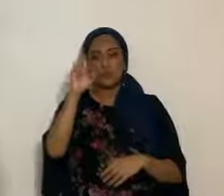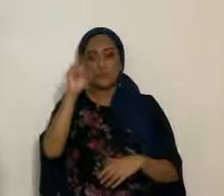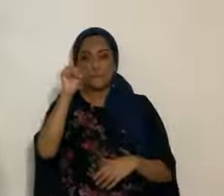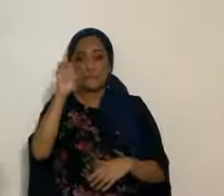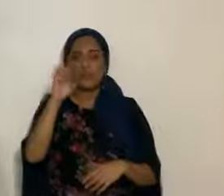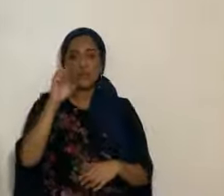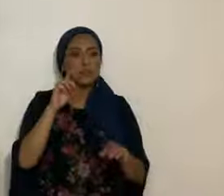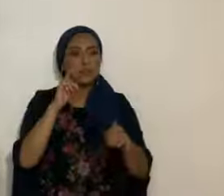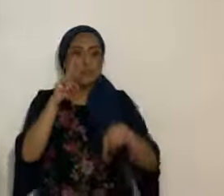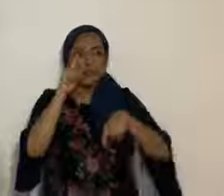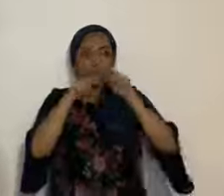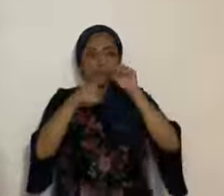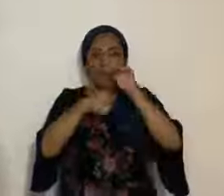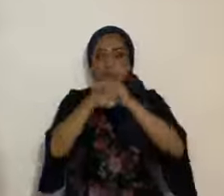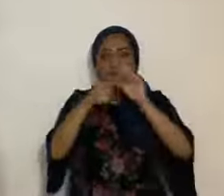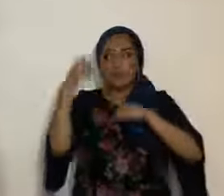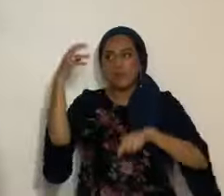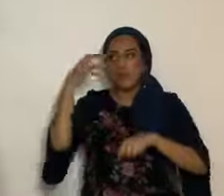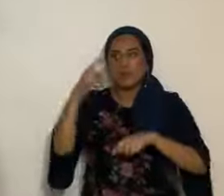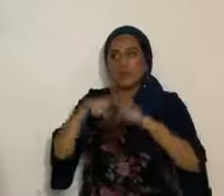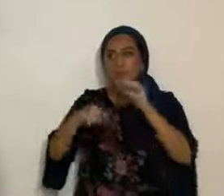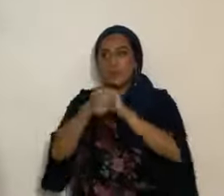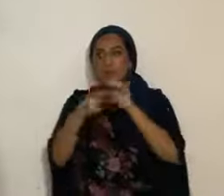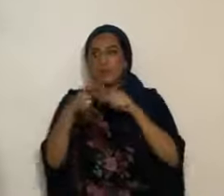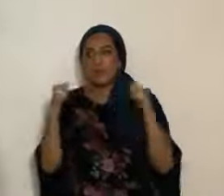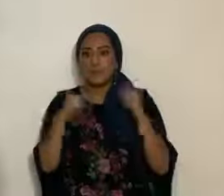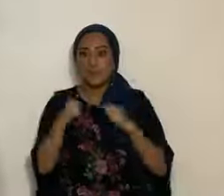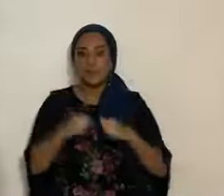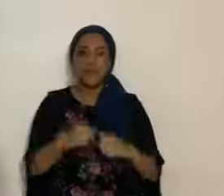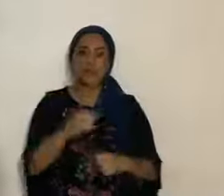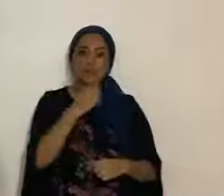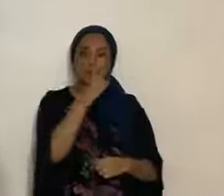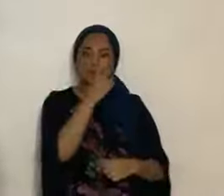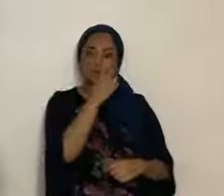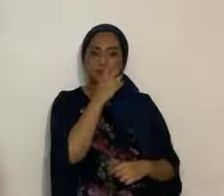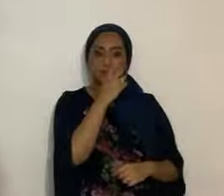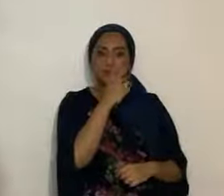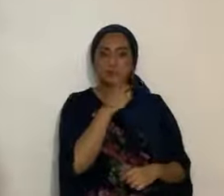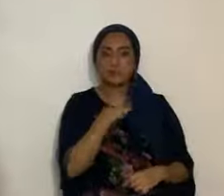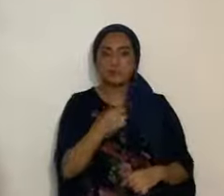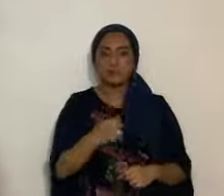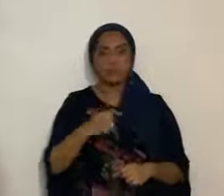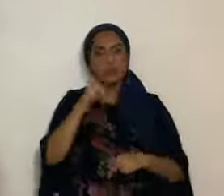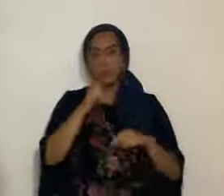dónde cubrirse del sol, no hay dónde cubrirse de las heladas y no se puede ni siquiera dormir.